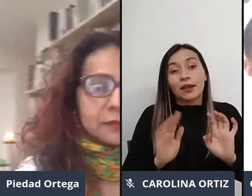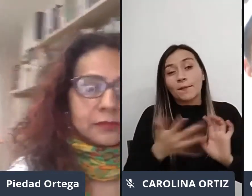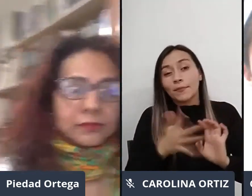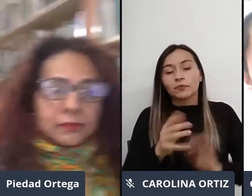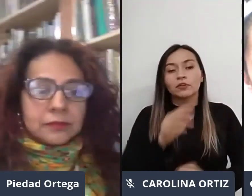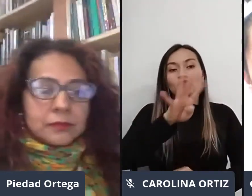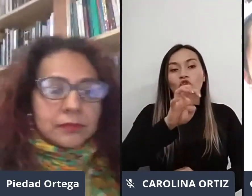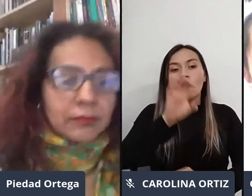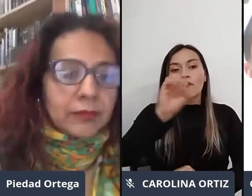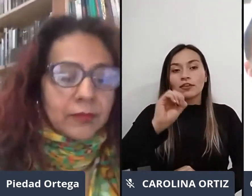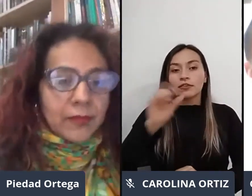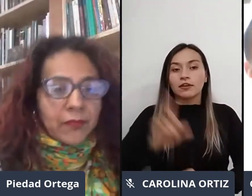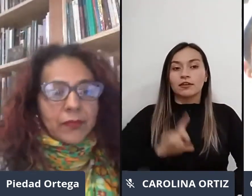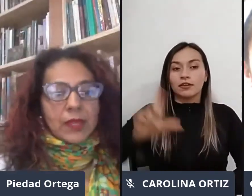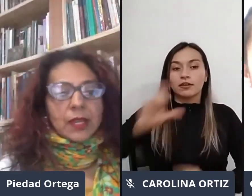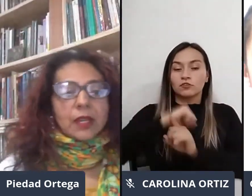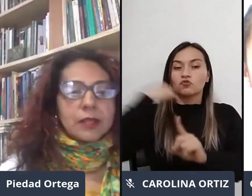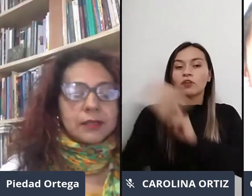sociales